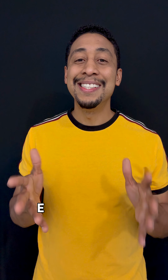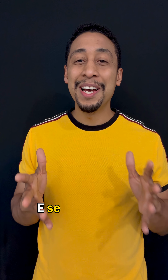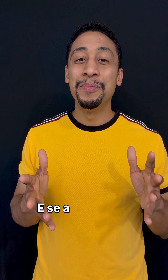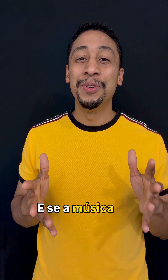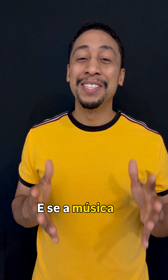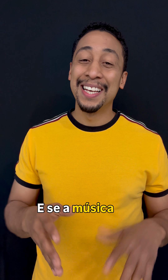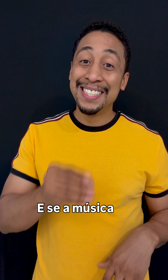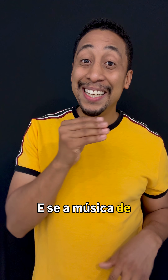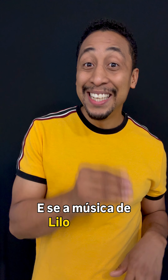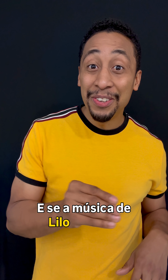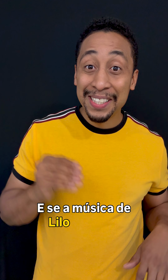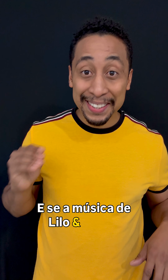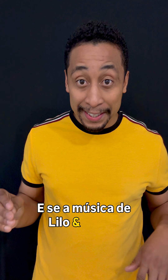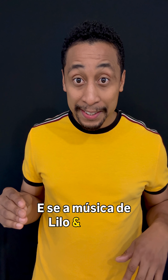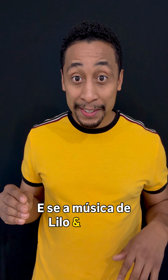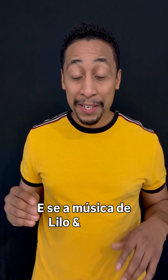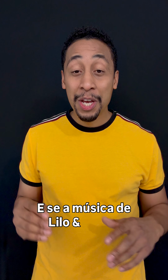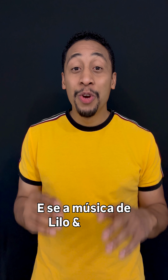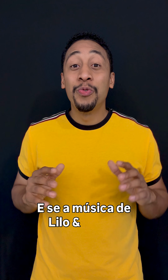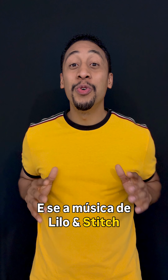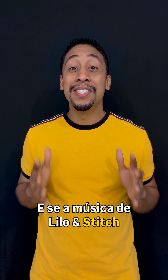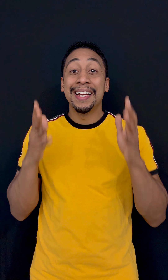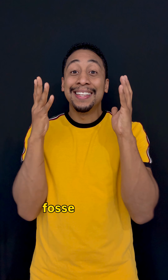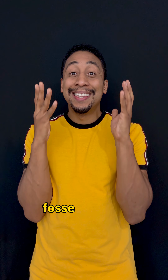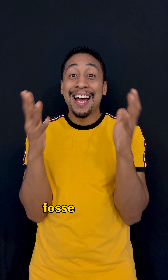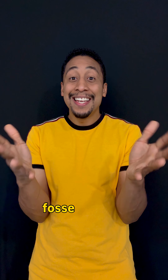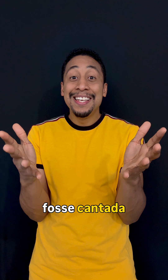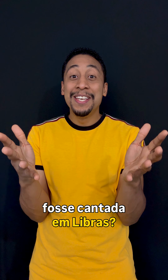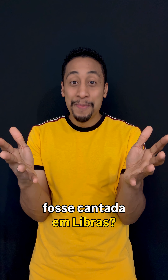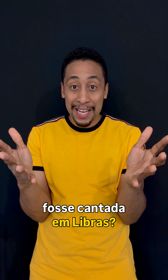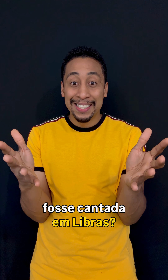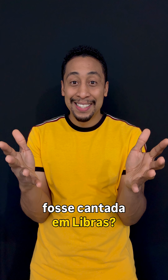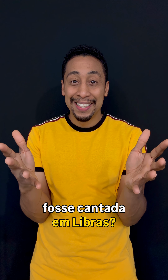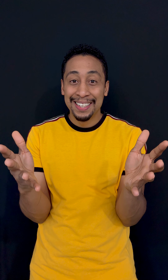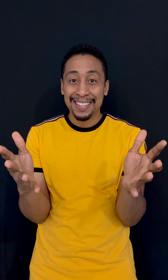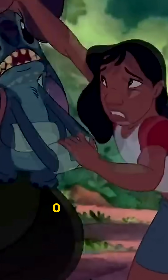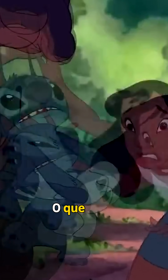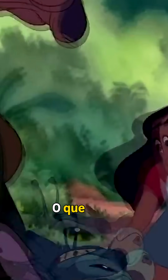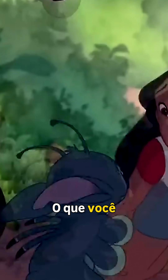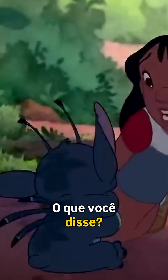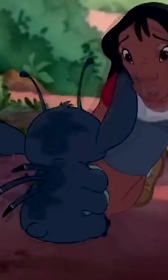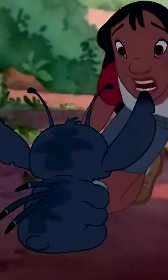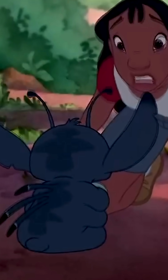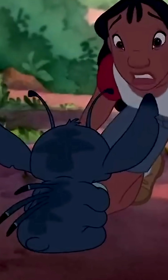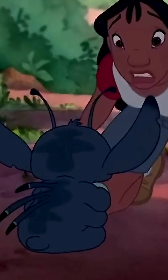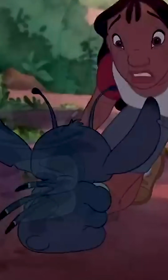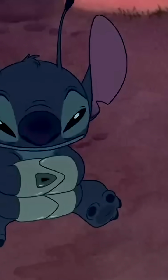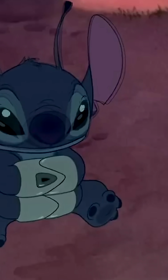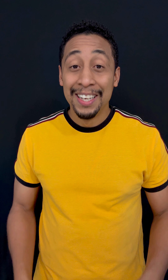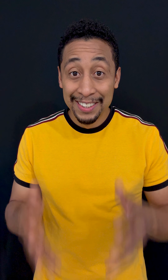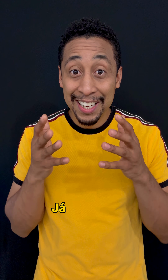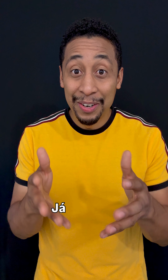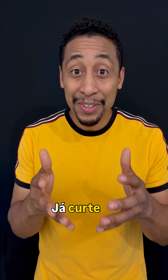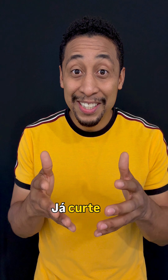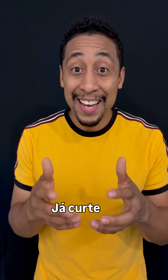E se a música de Lilo e Stitch fosse cantada em Libras? O que você disse? Já curte